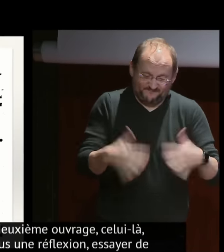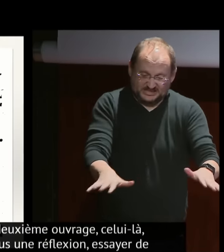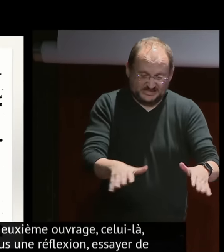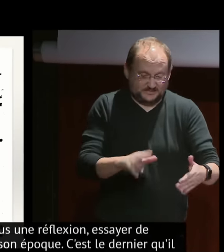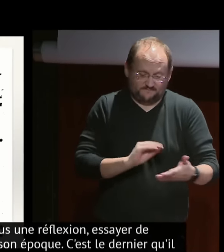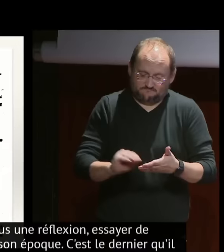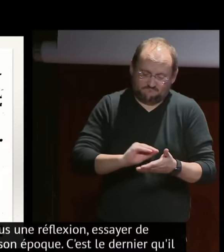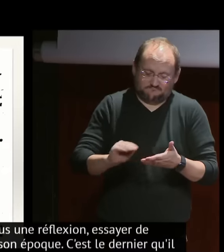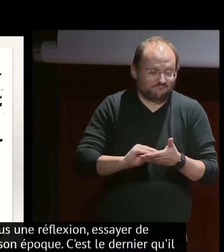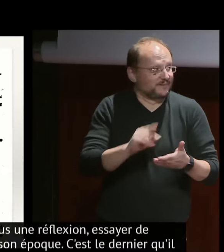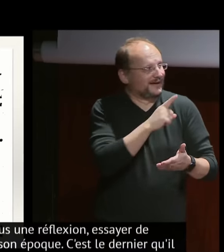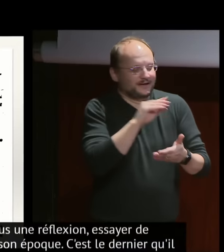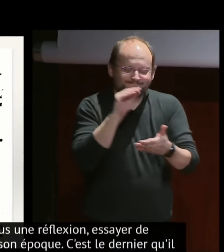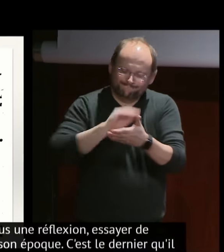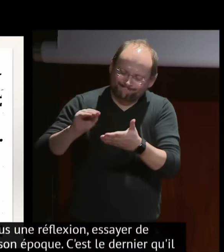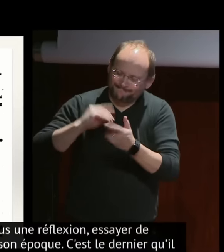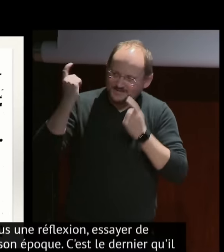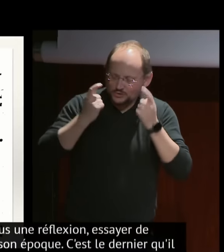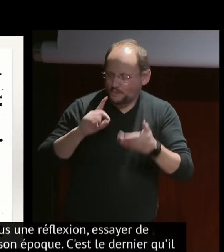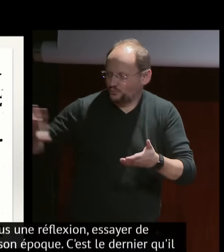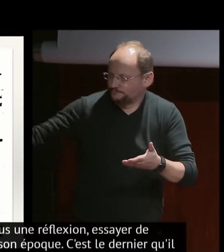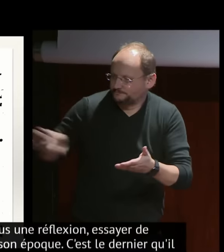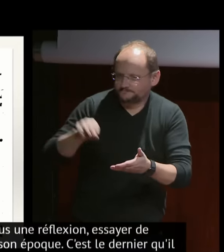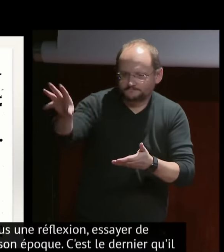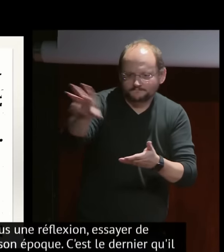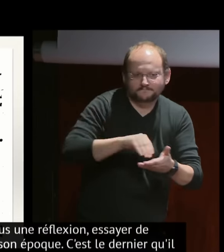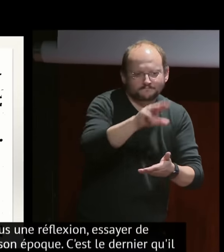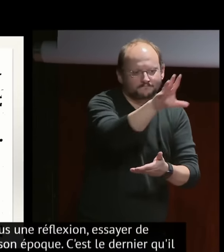donc en 1794.